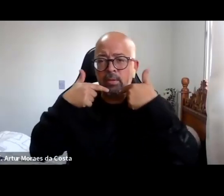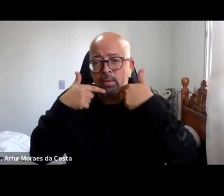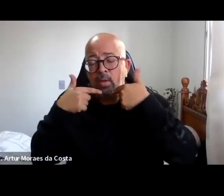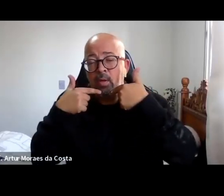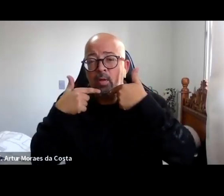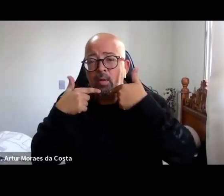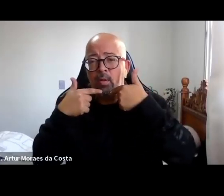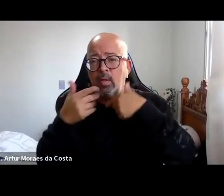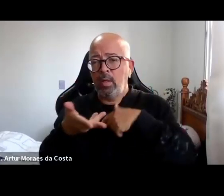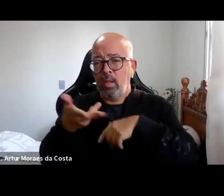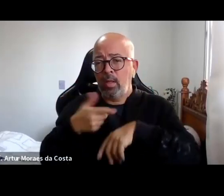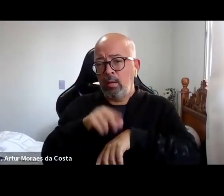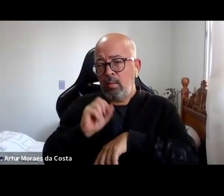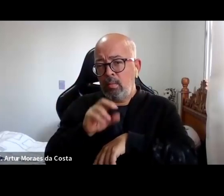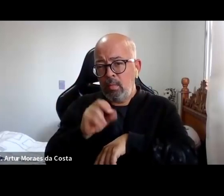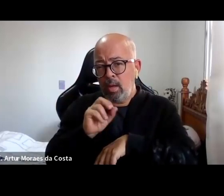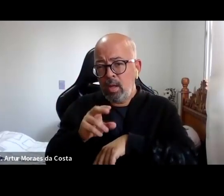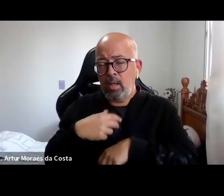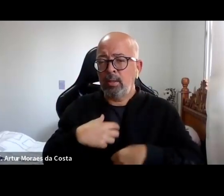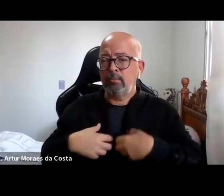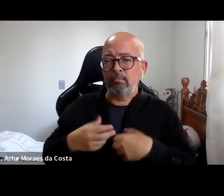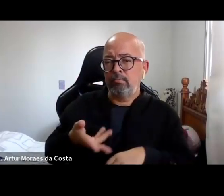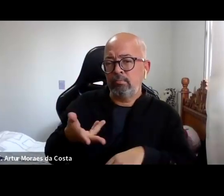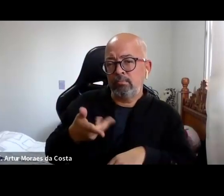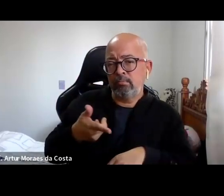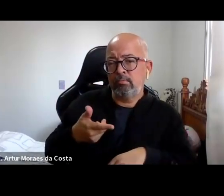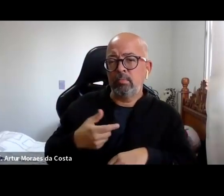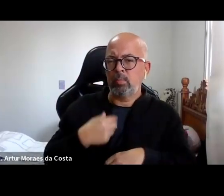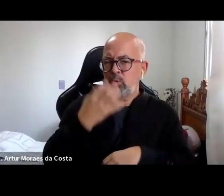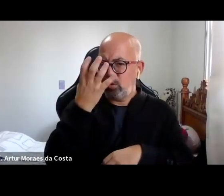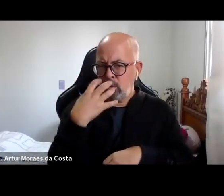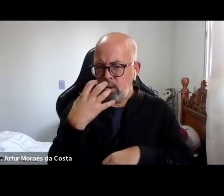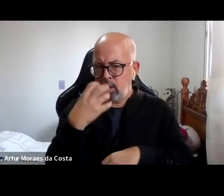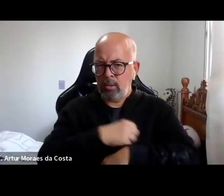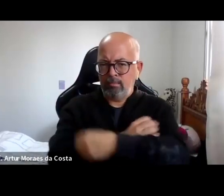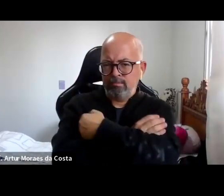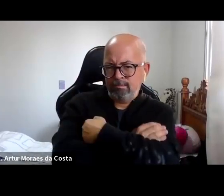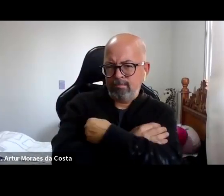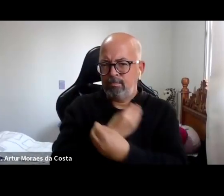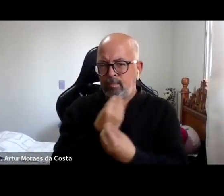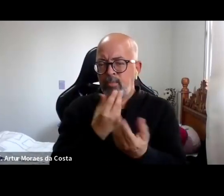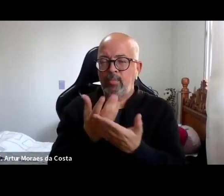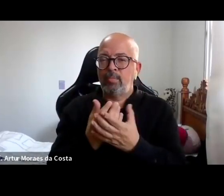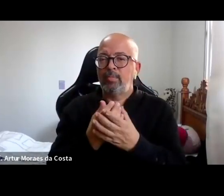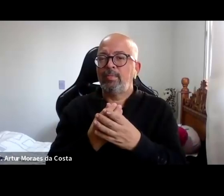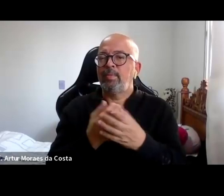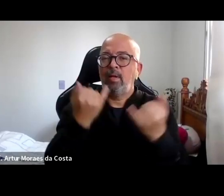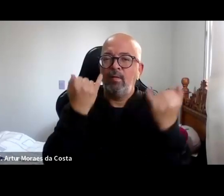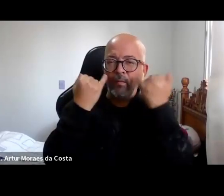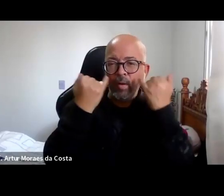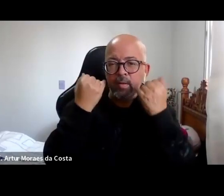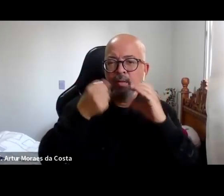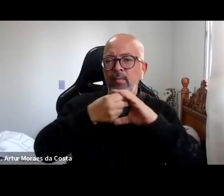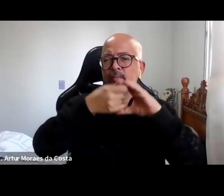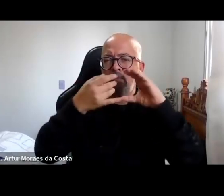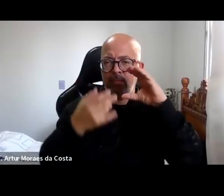puesto serio de repente toda esta información nos ayudará a no meter la pata